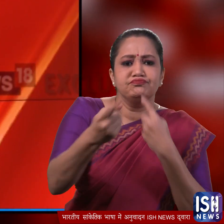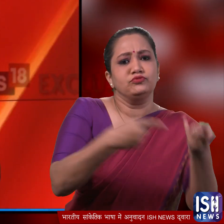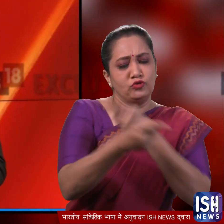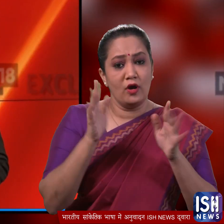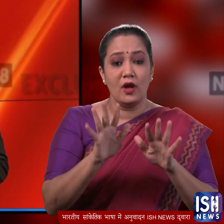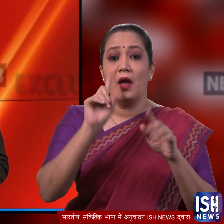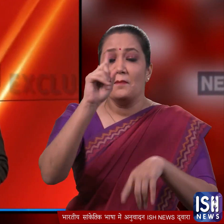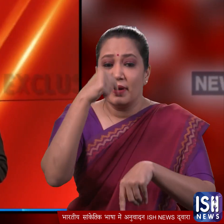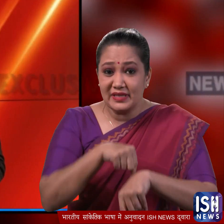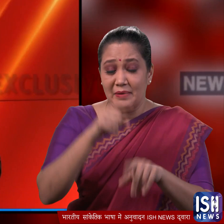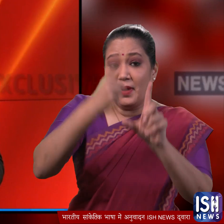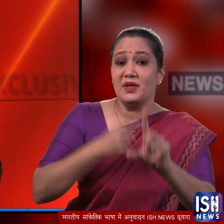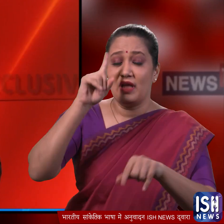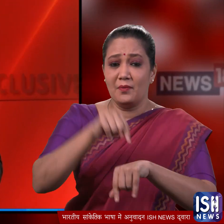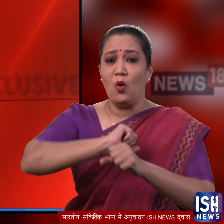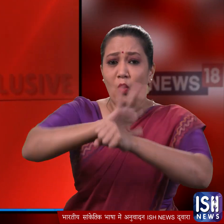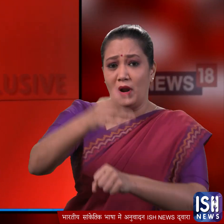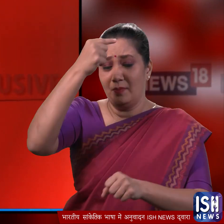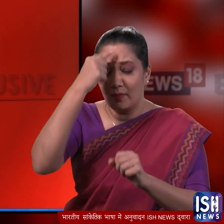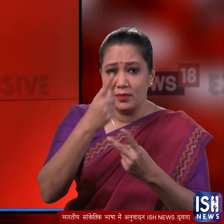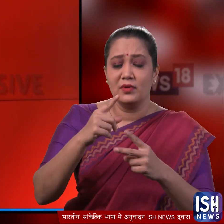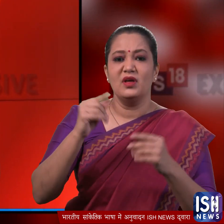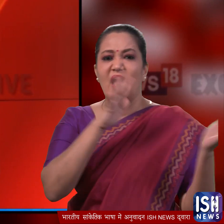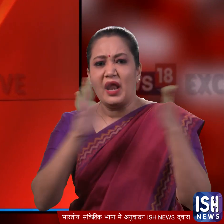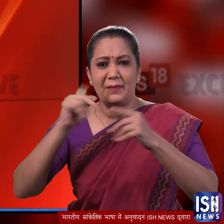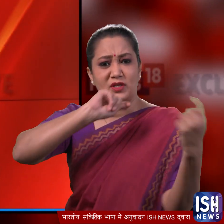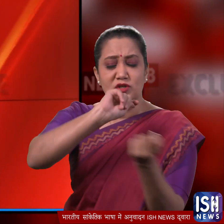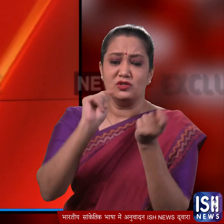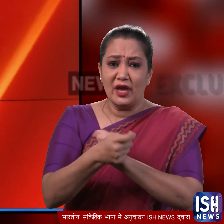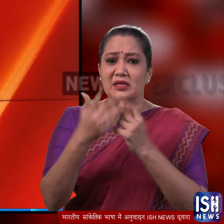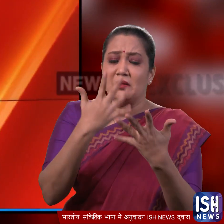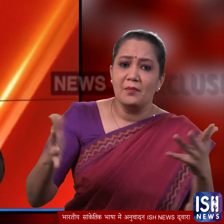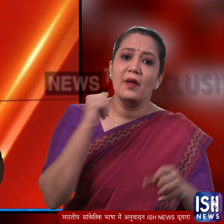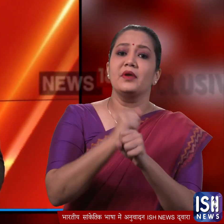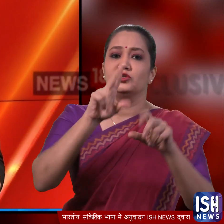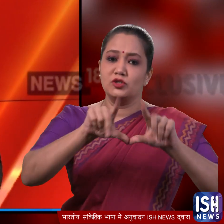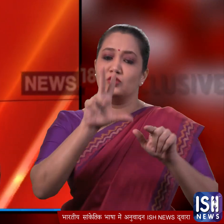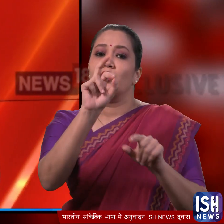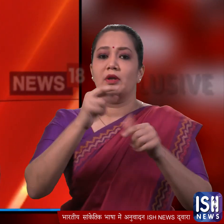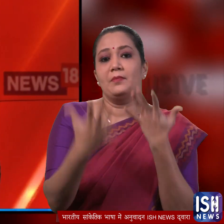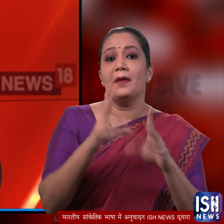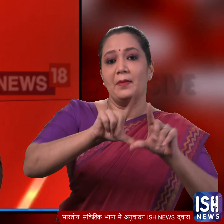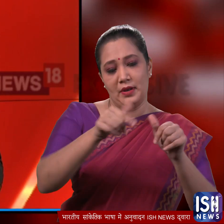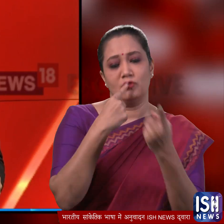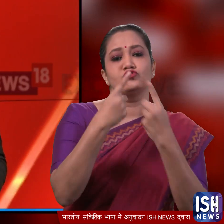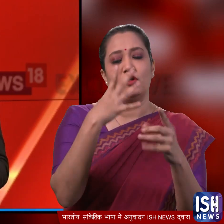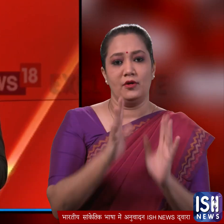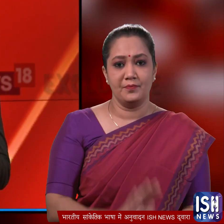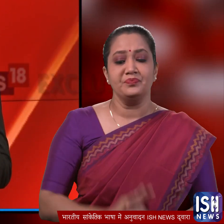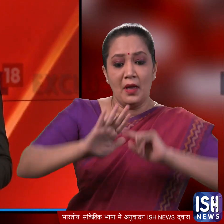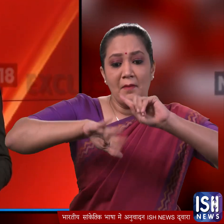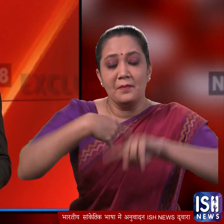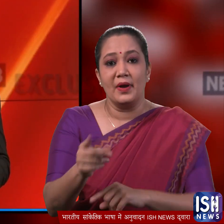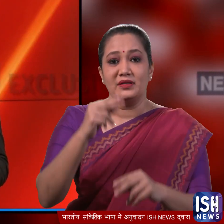कूटनीतिक रिश्तों पर ही चर्चा होती है। लेकिन इस साल कोरोना महामारी और क्लाइमेट चेंज जैसे मुद्दे भी G20 शिखर सम्मेलन में छाए रह सकते हैं,